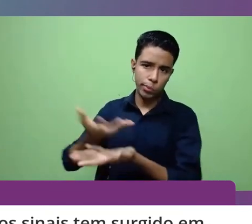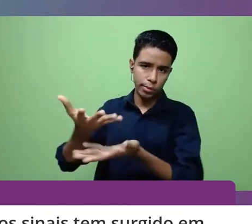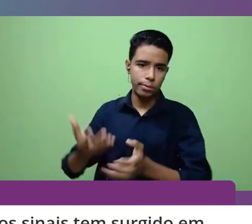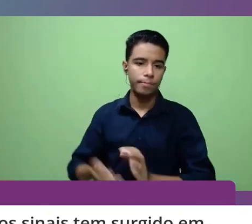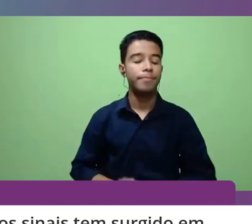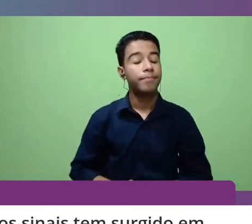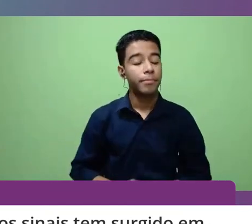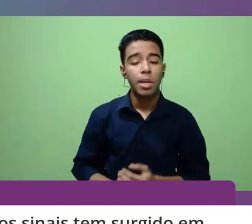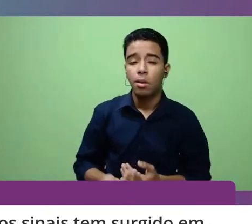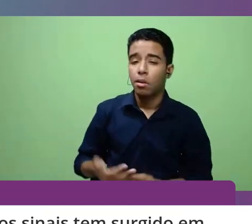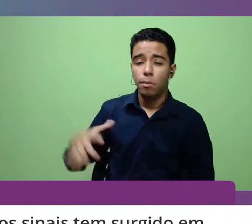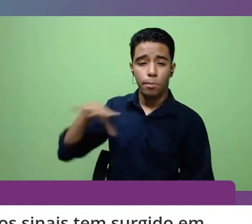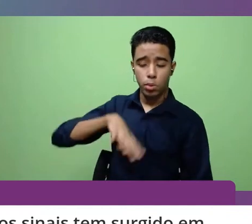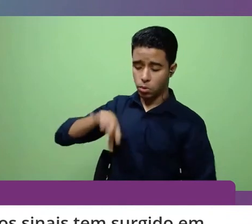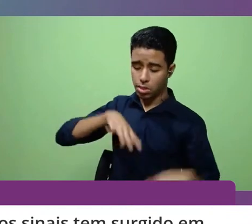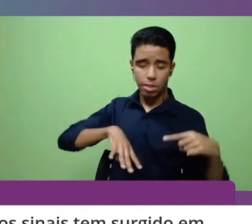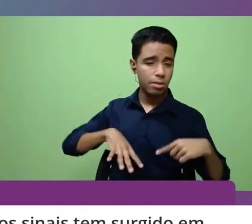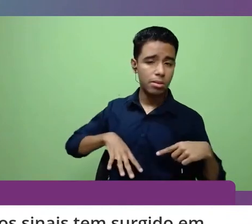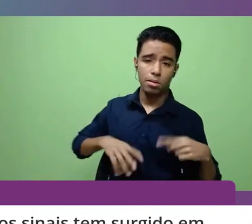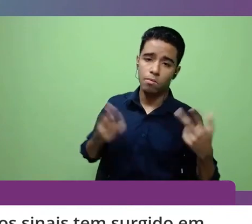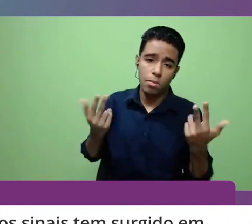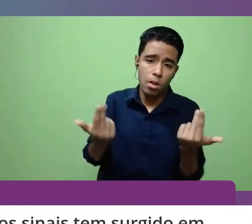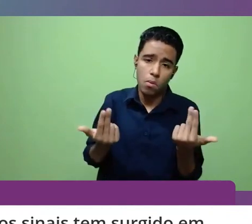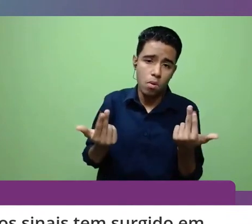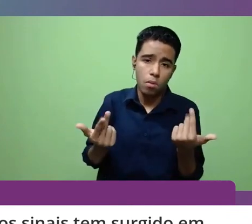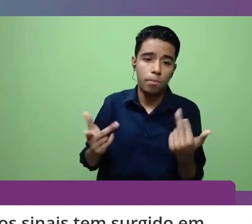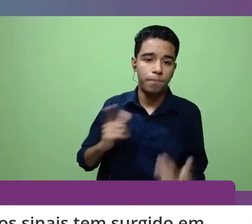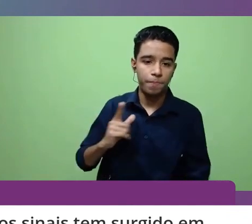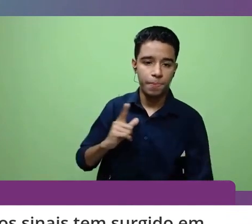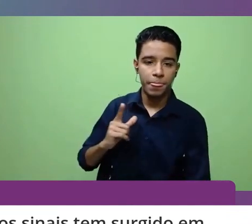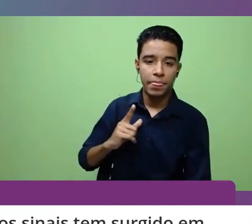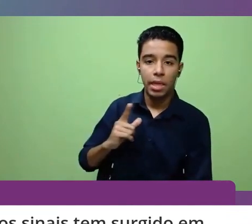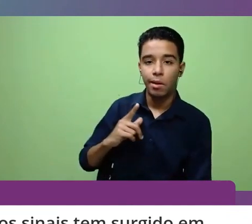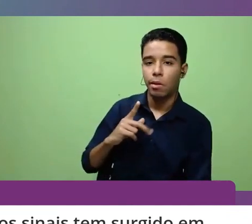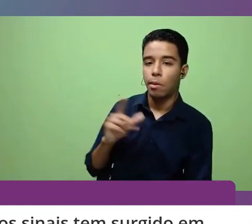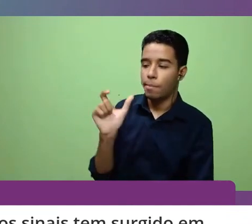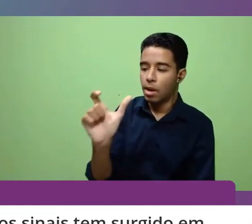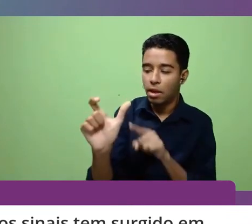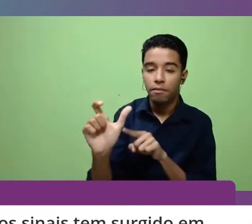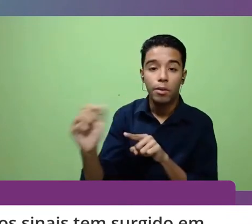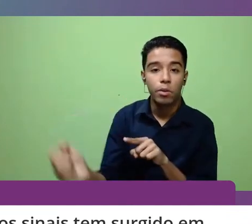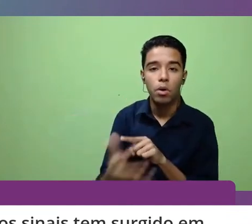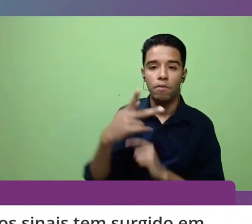língua portuguesa, não sei se todo mundo está sabendo, que é pós-verdade.